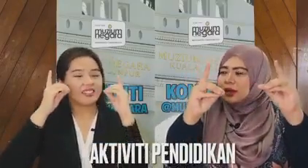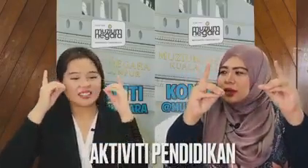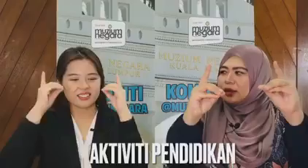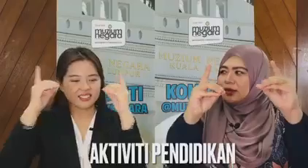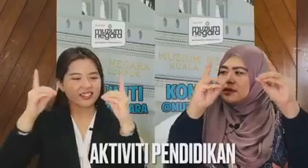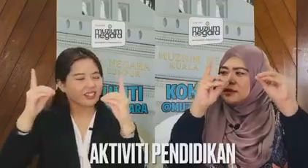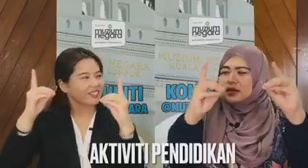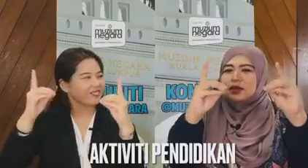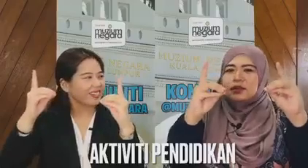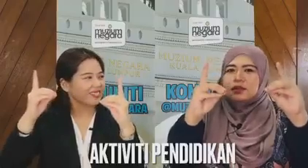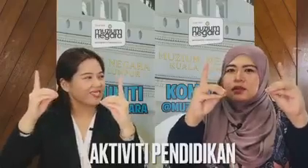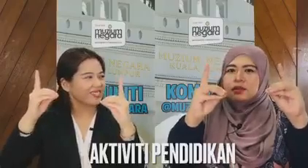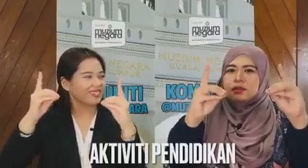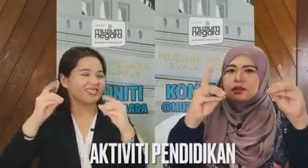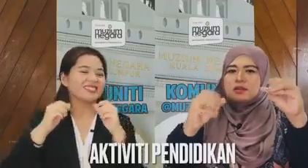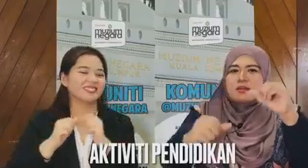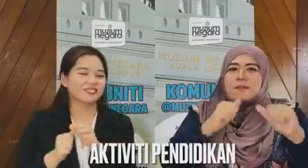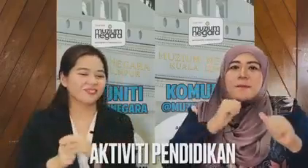Pendidikan. Yes, B. Yes. Bagus.